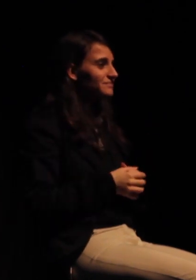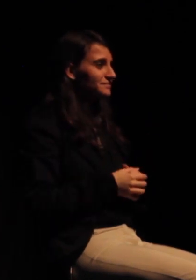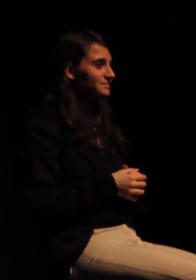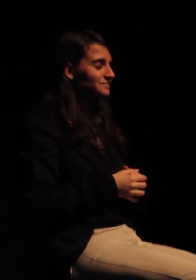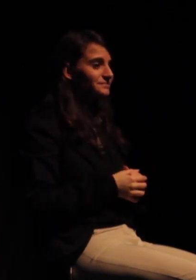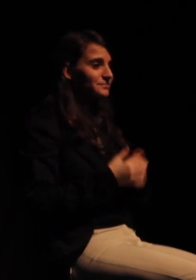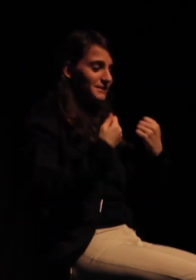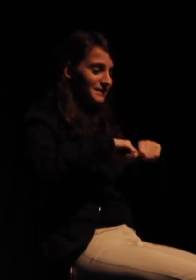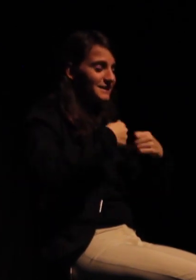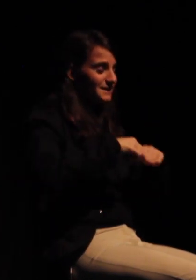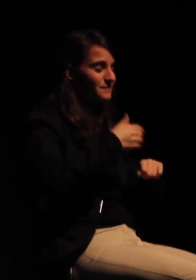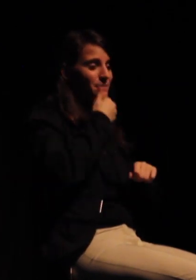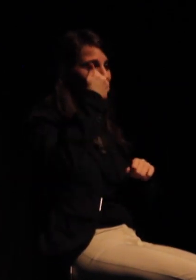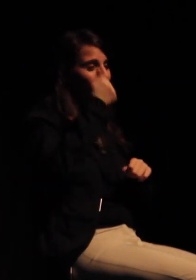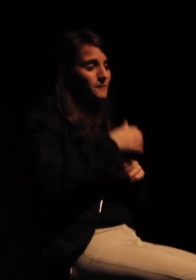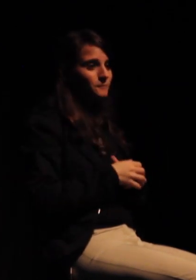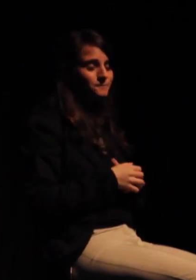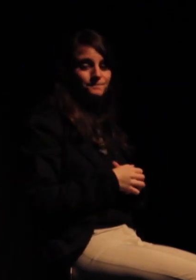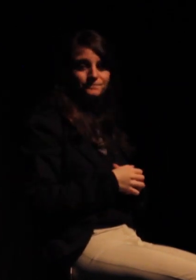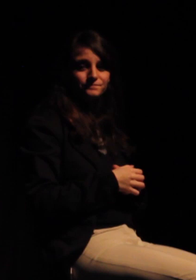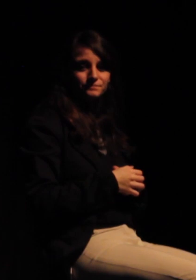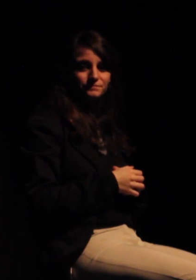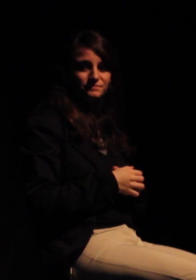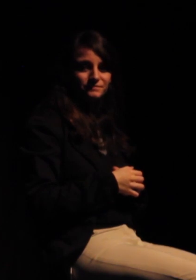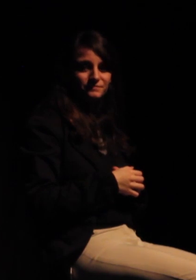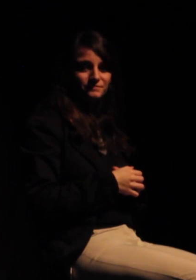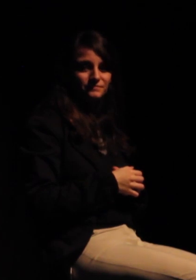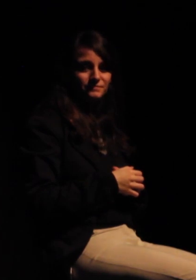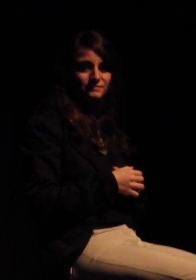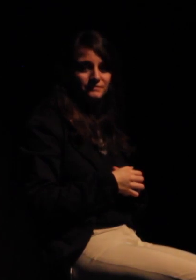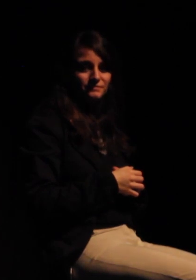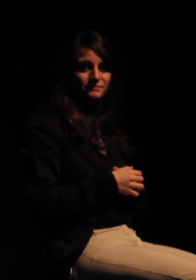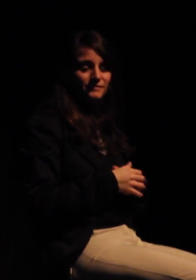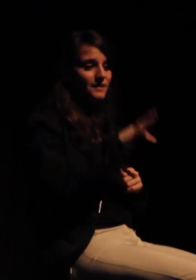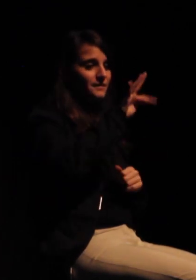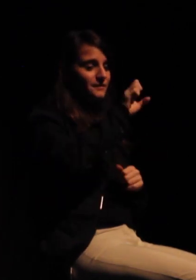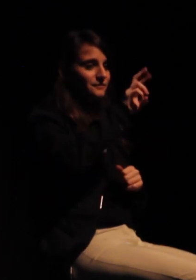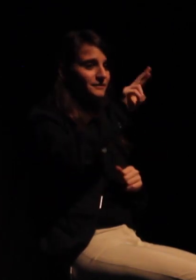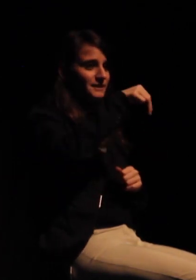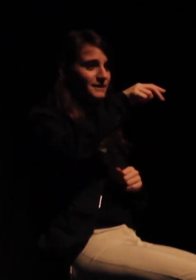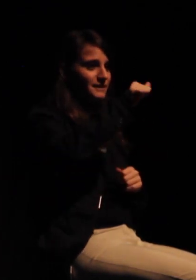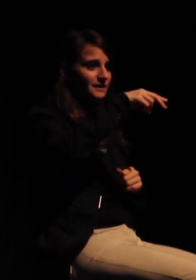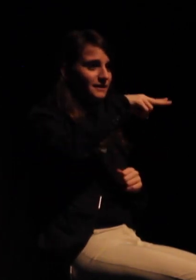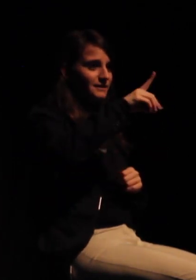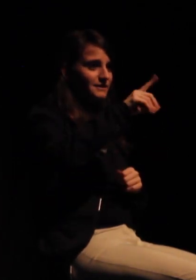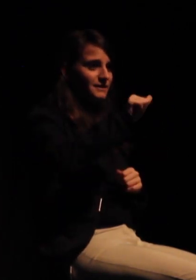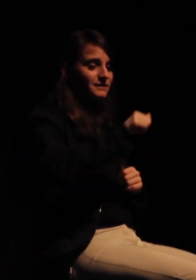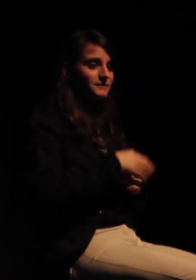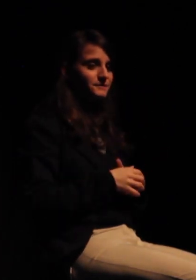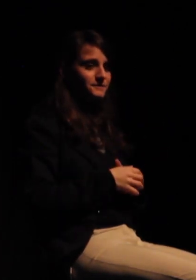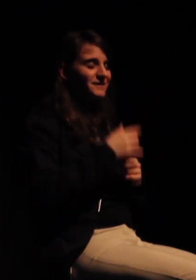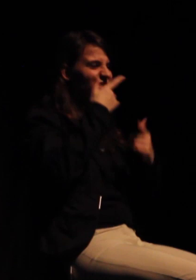entende? Numa hora que a dona Fernanda Montenegro é vilipendiada